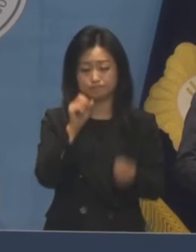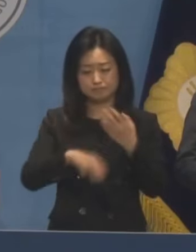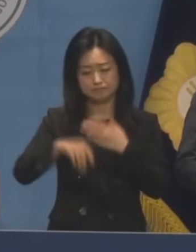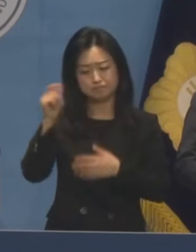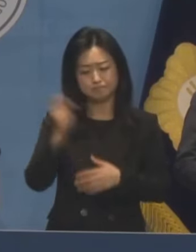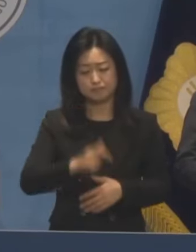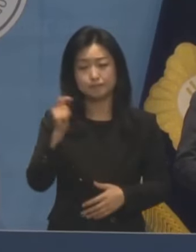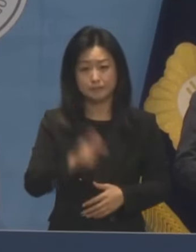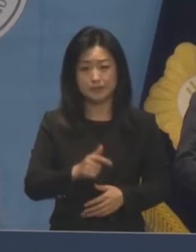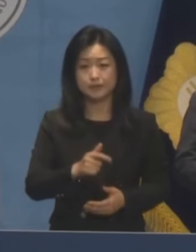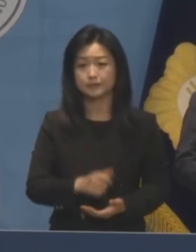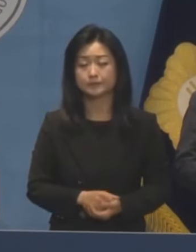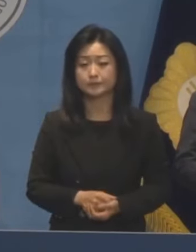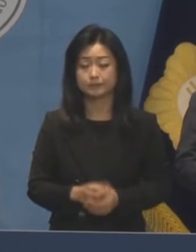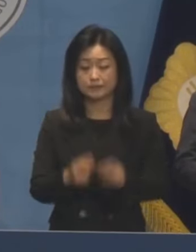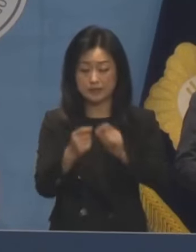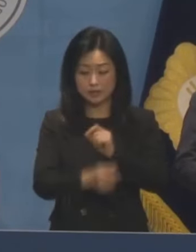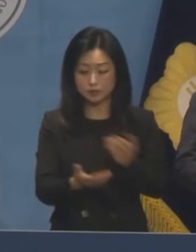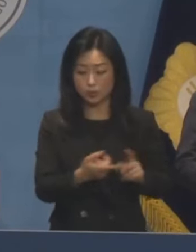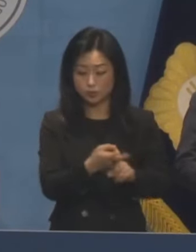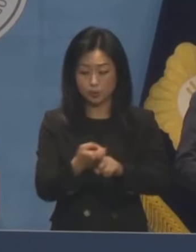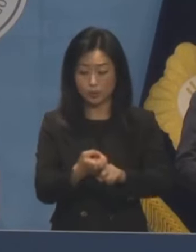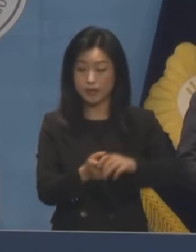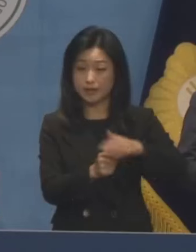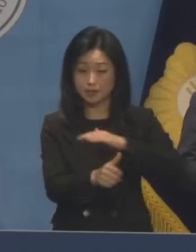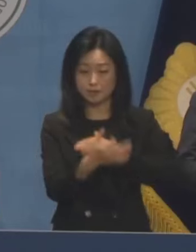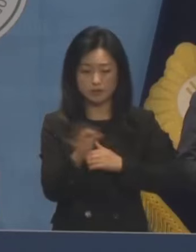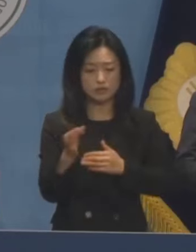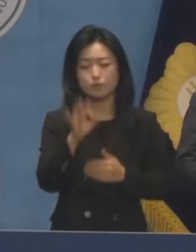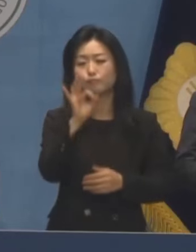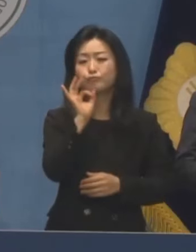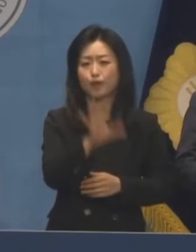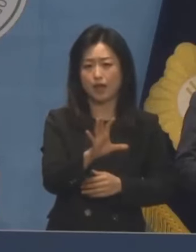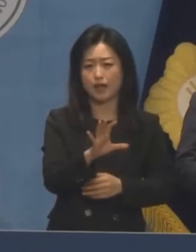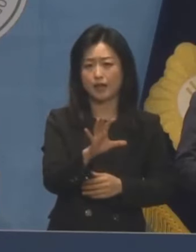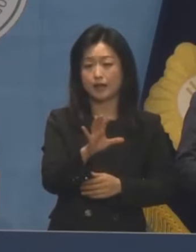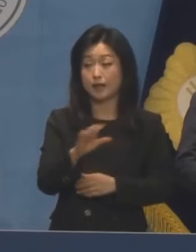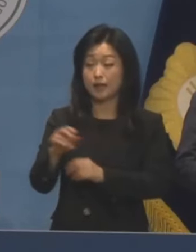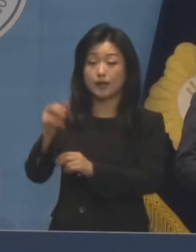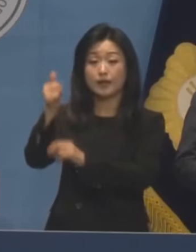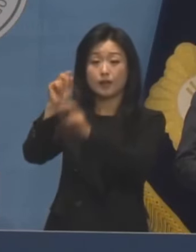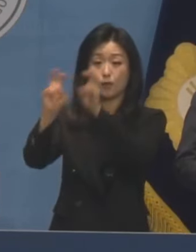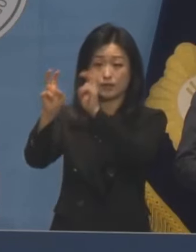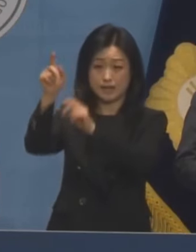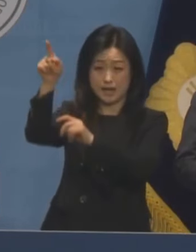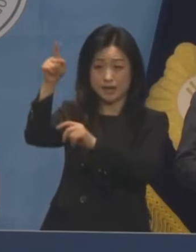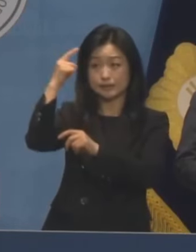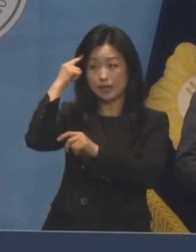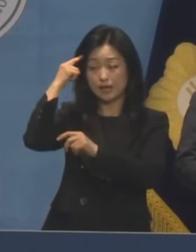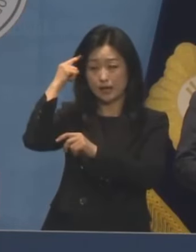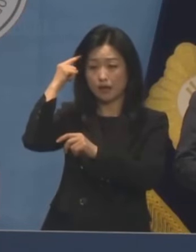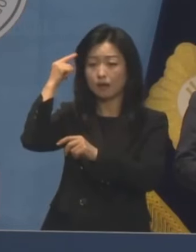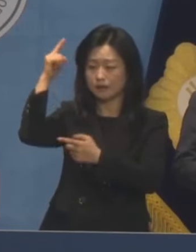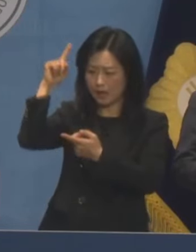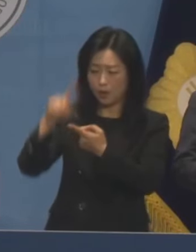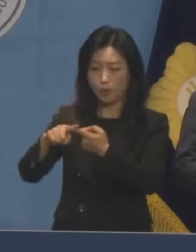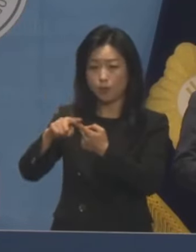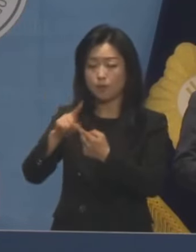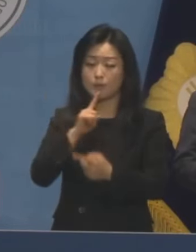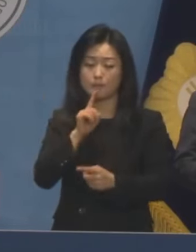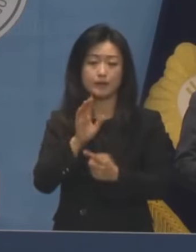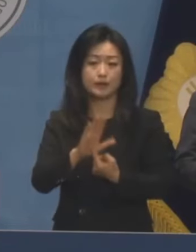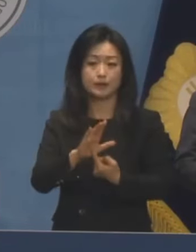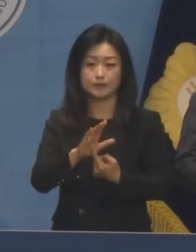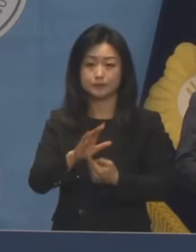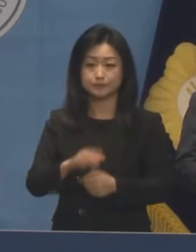부진합니다 하측 노조의 대표성을 인정할 수 없다는 사측 논리를 그대로 반복하며 어떠한